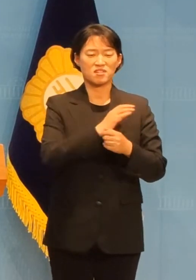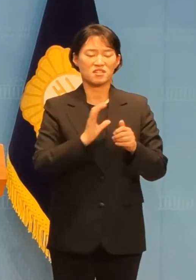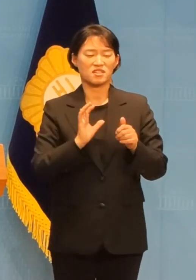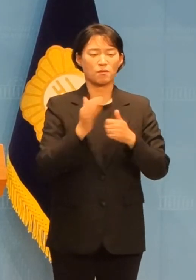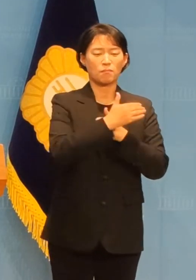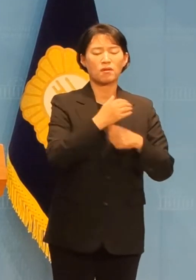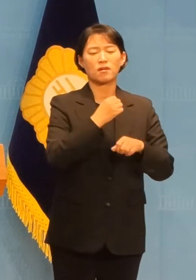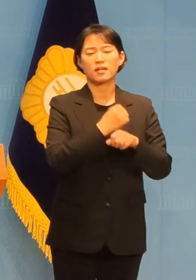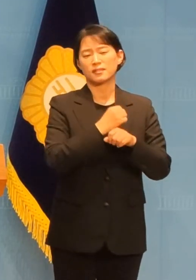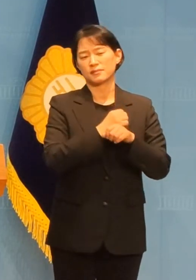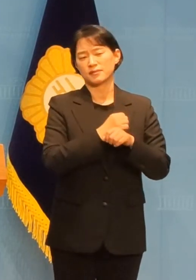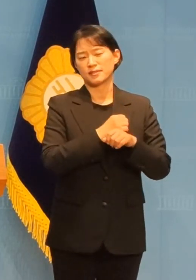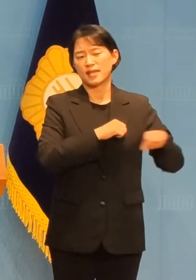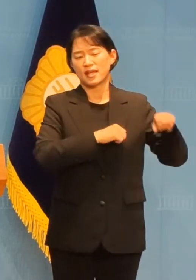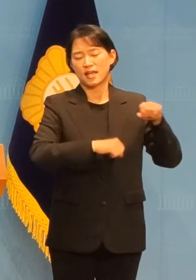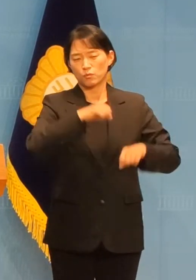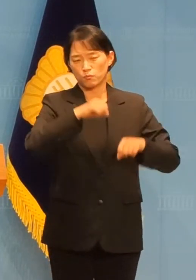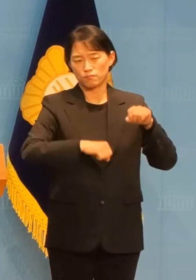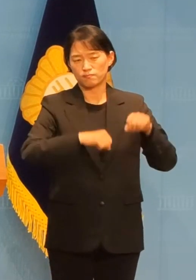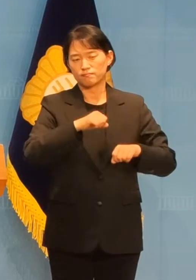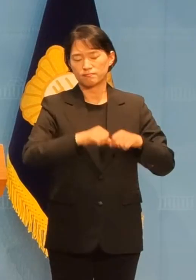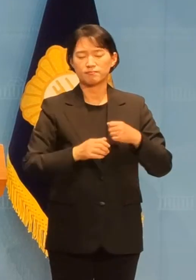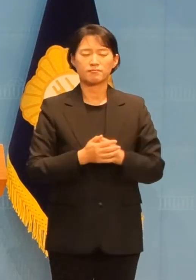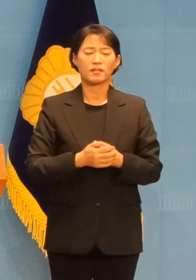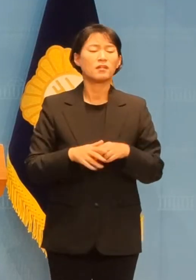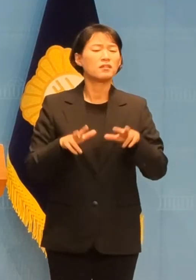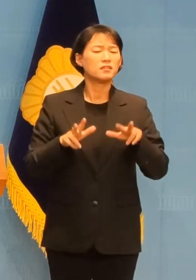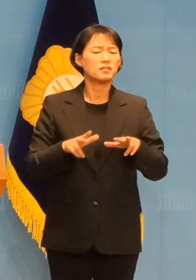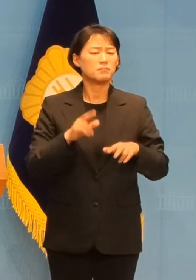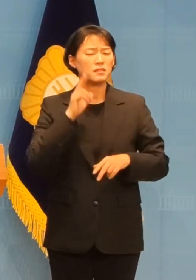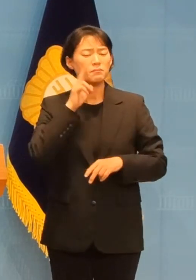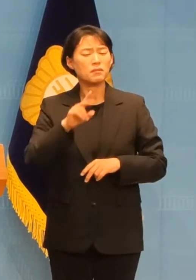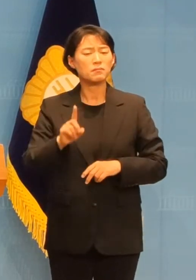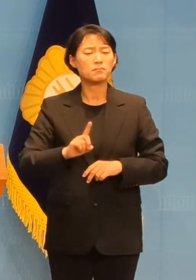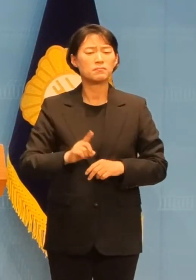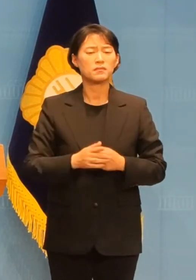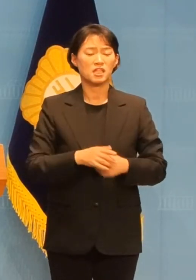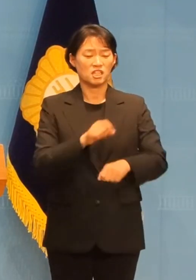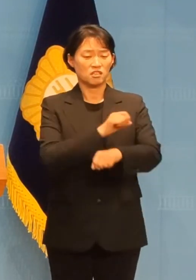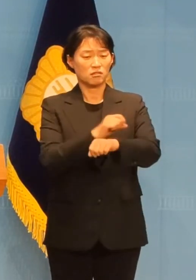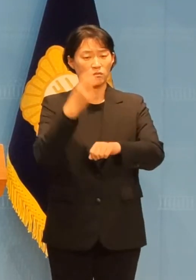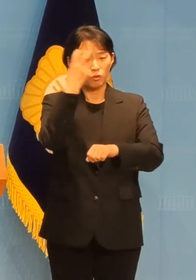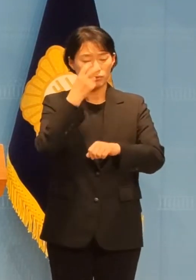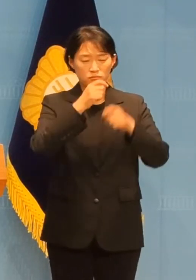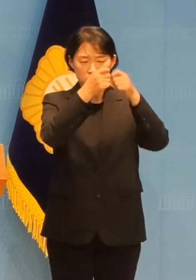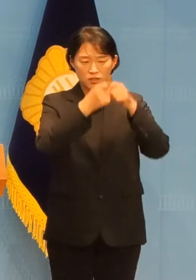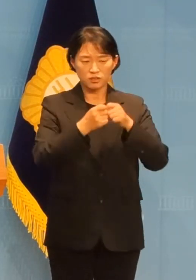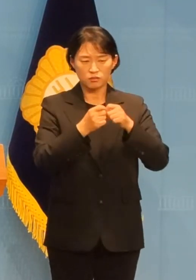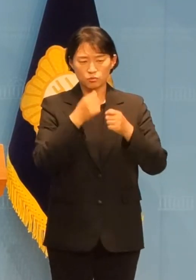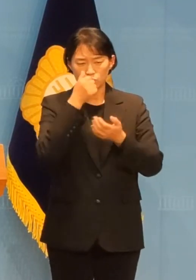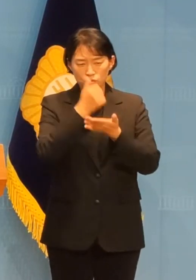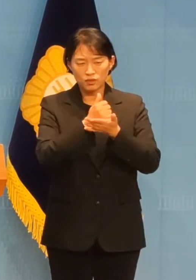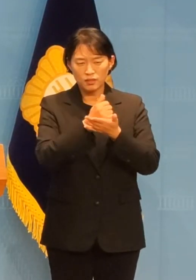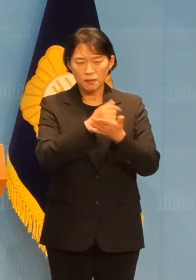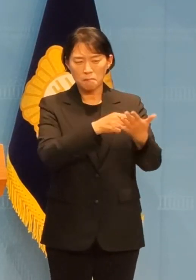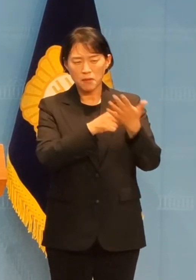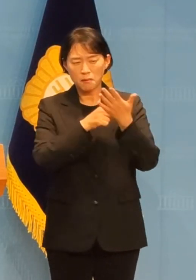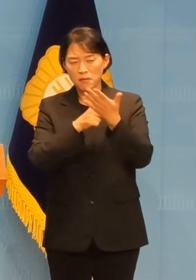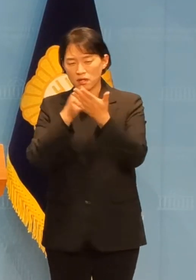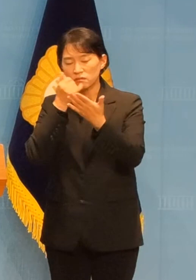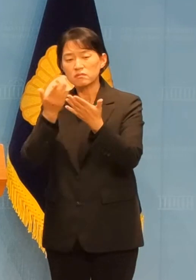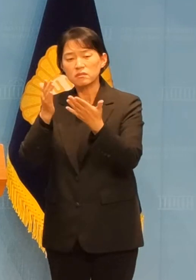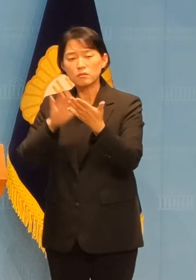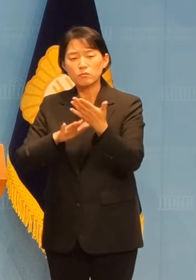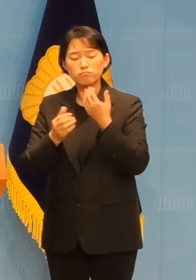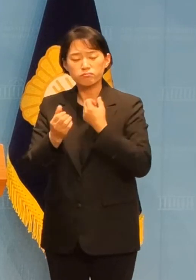위험한 입틀막입니다. 지금 가장 심각한 것은 특검이 구체적인 범죄 사실이 나오고 있음에도